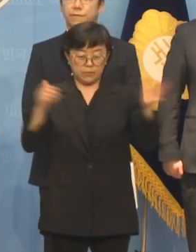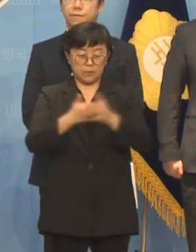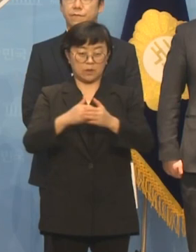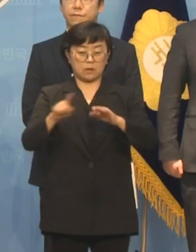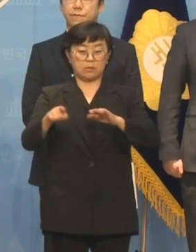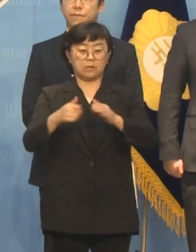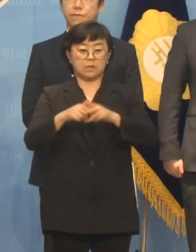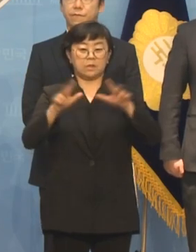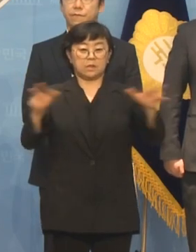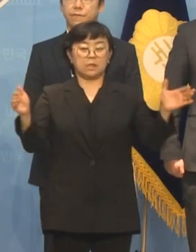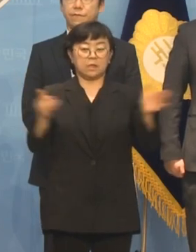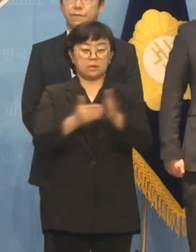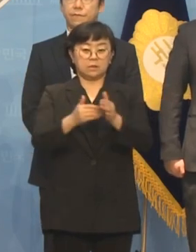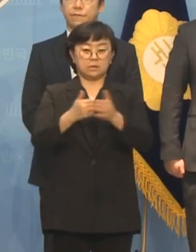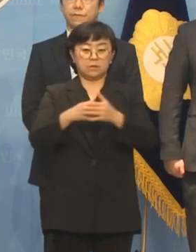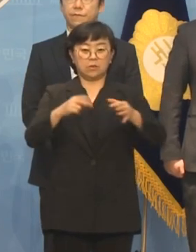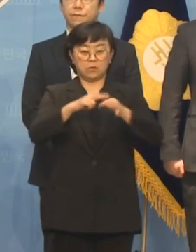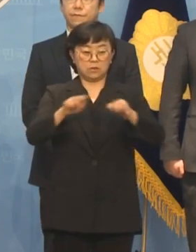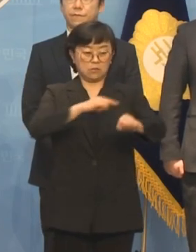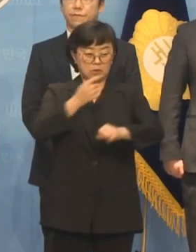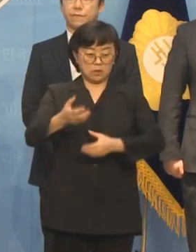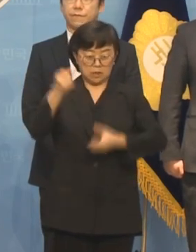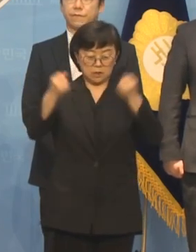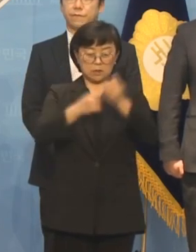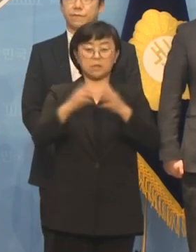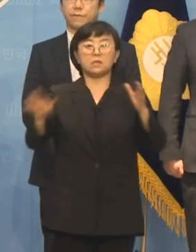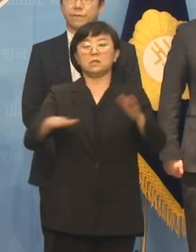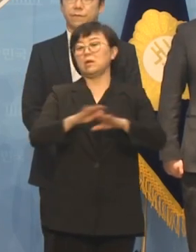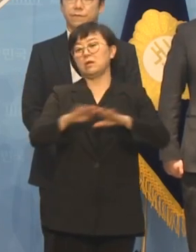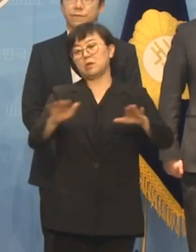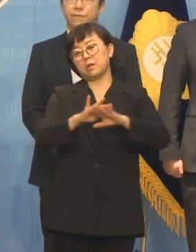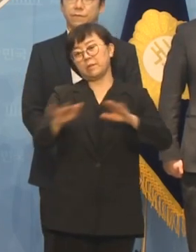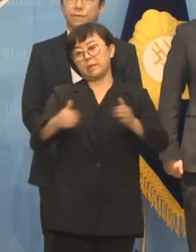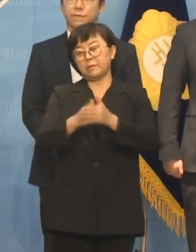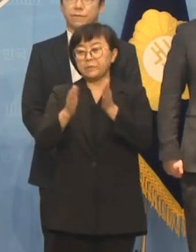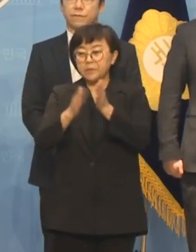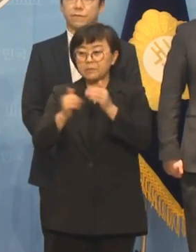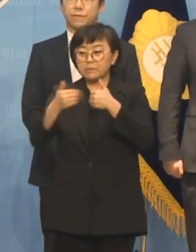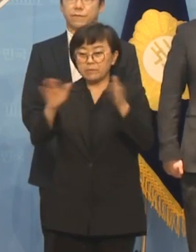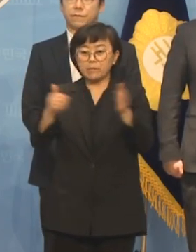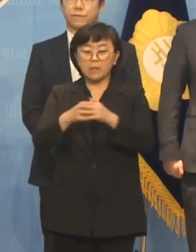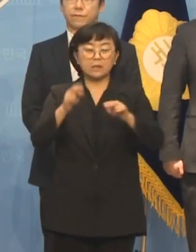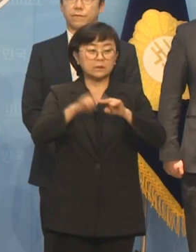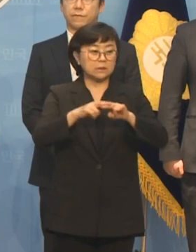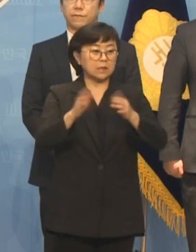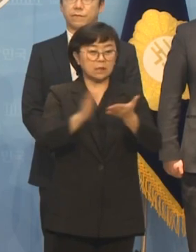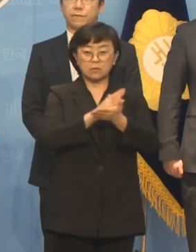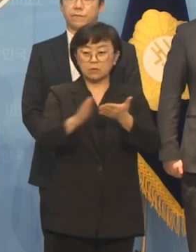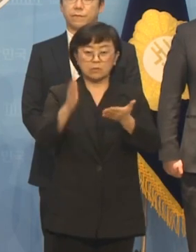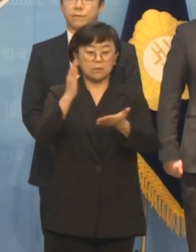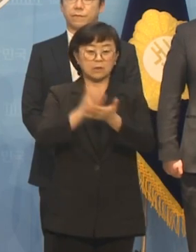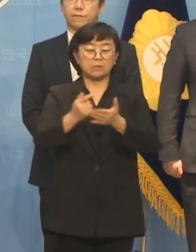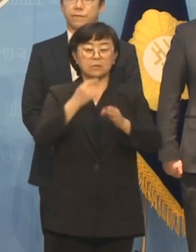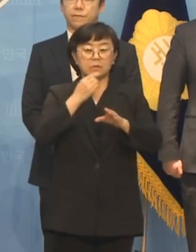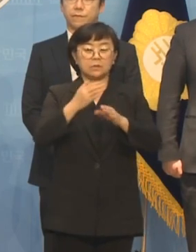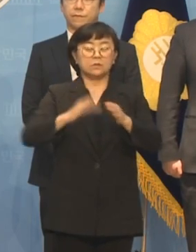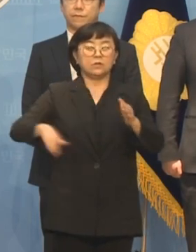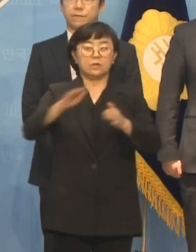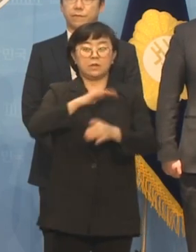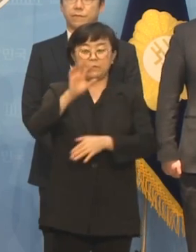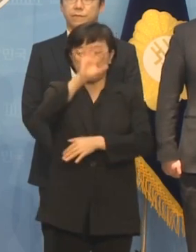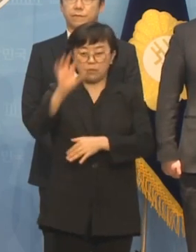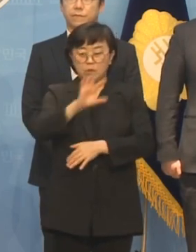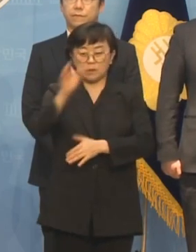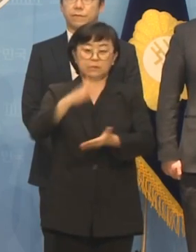횡행하는 지금까지의 여의도 기득권 정치의 문법인 밀실 정치, 의자 나누기 정치를 민주진보 진영이